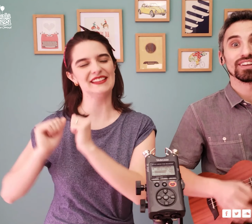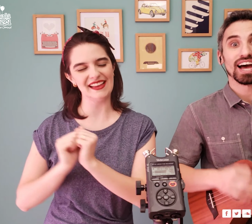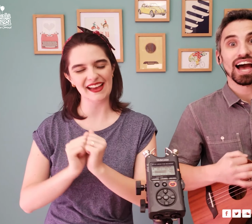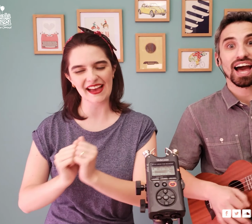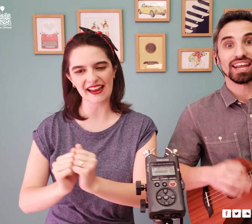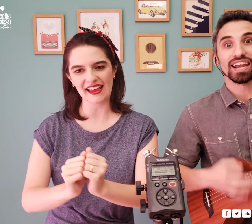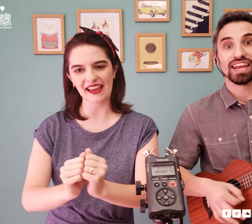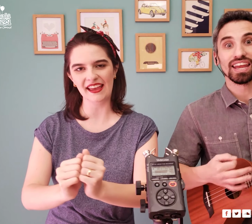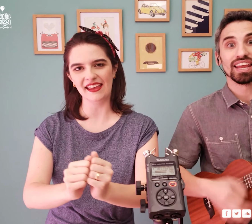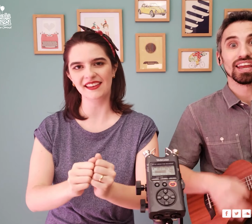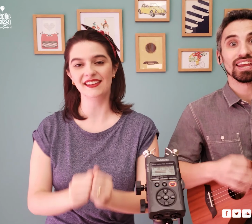andarei.